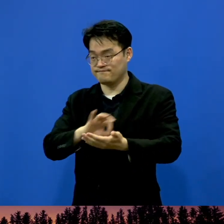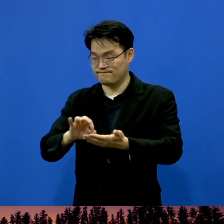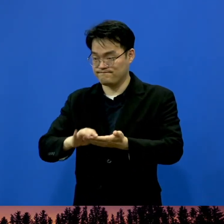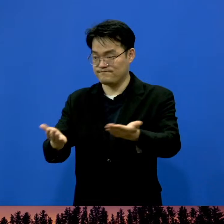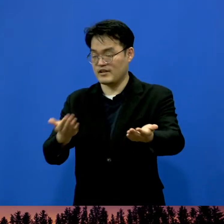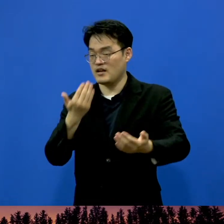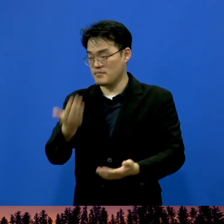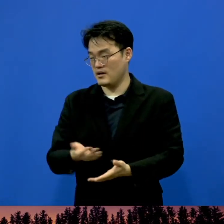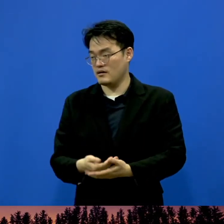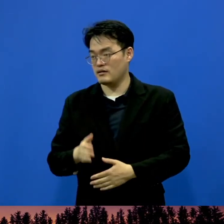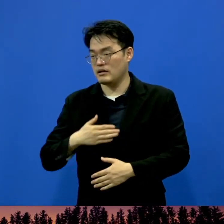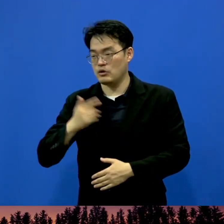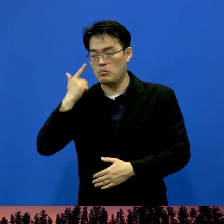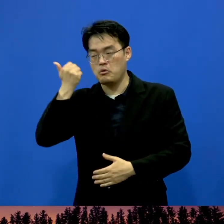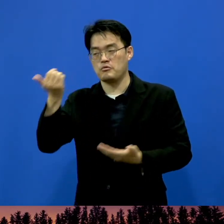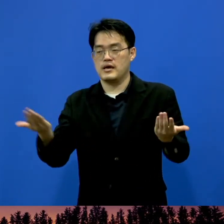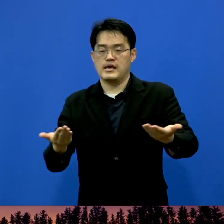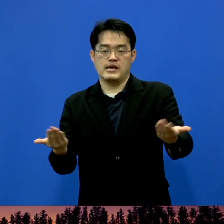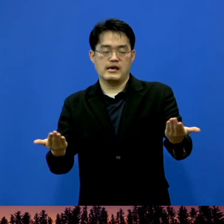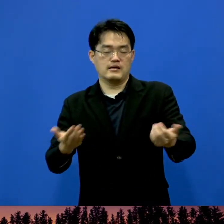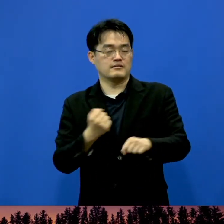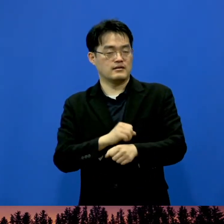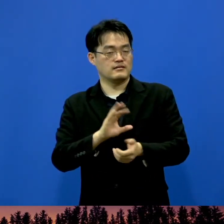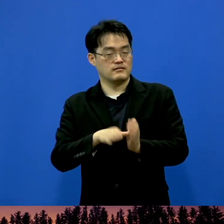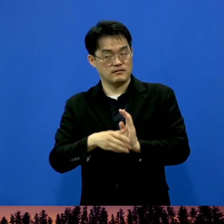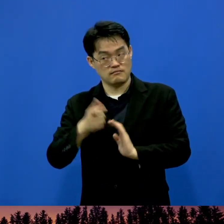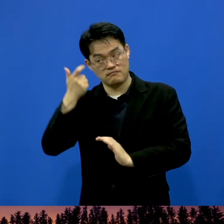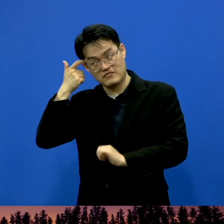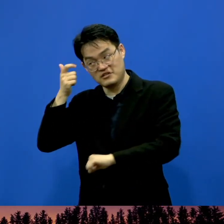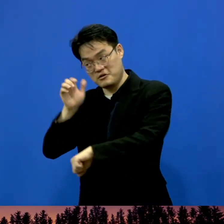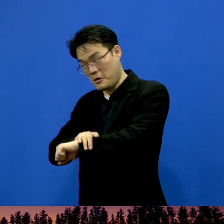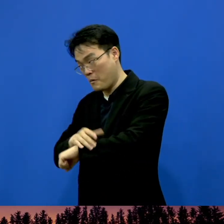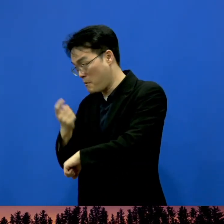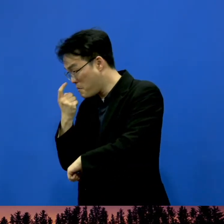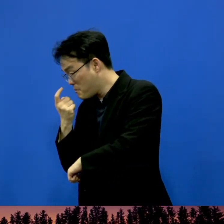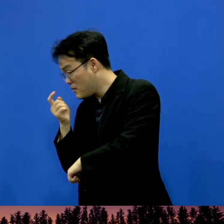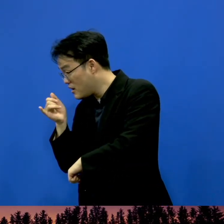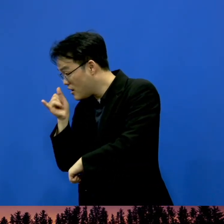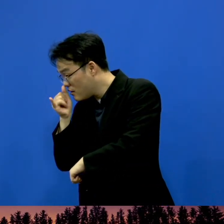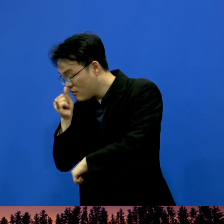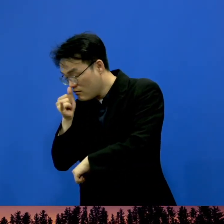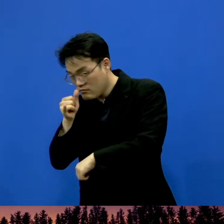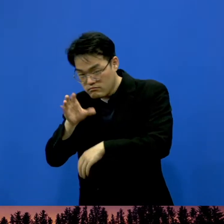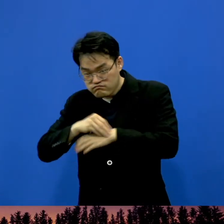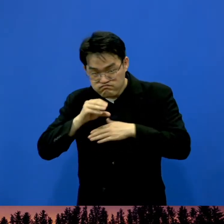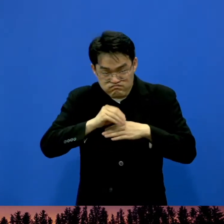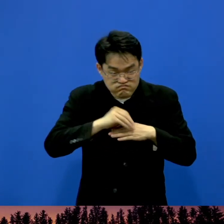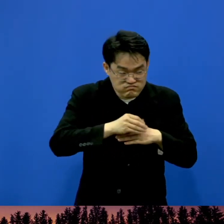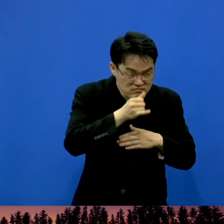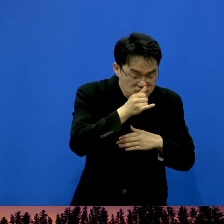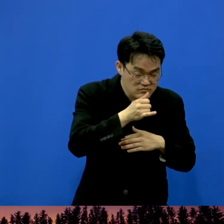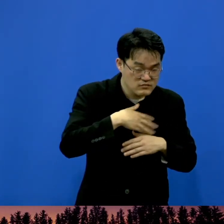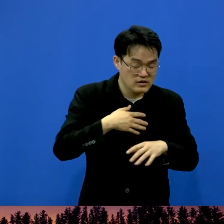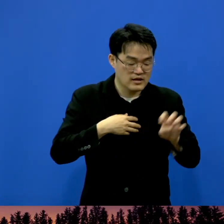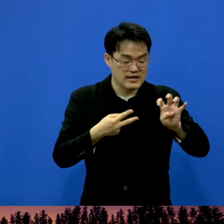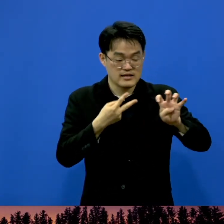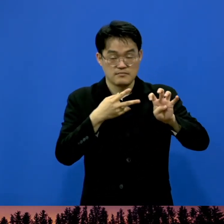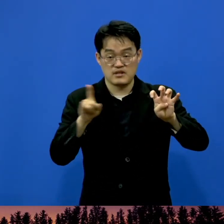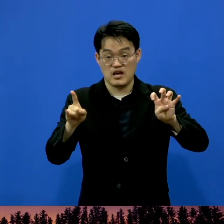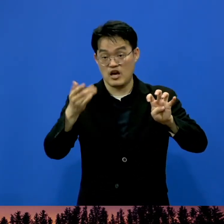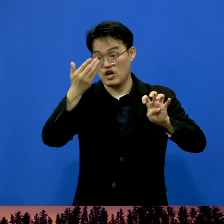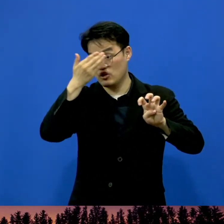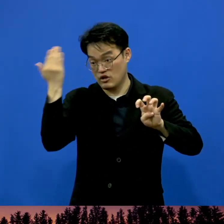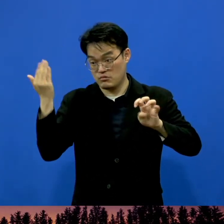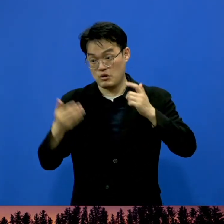저도 목회를 하면서 받았던 영적인 지혜들 있고, 배운 것도 있고, 습득한 것도 있고, 그 지혜들을 저는 40대 젊은 목사님들 지금